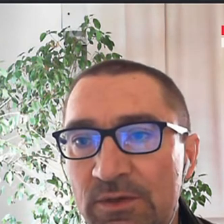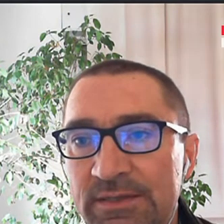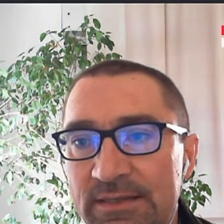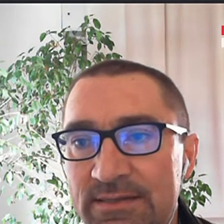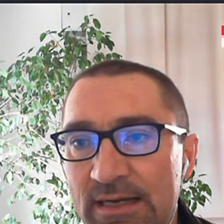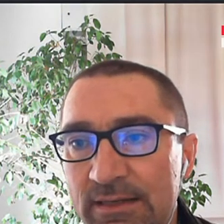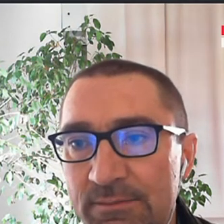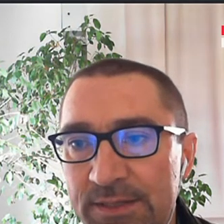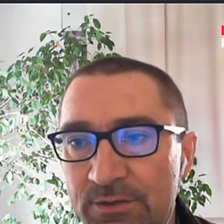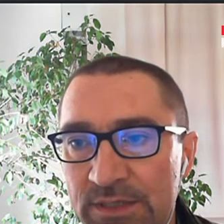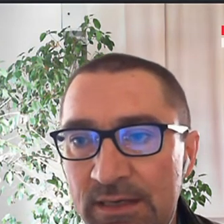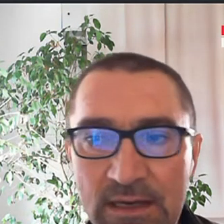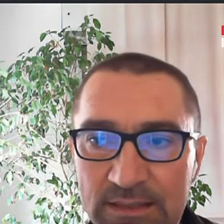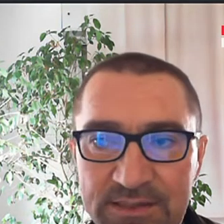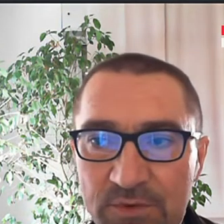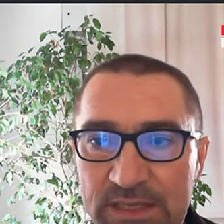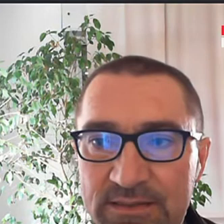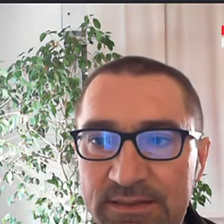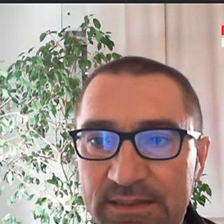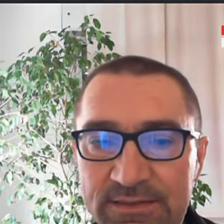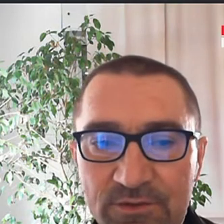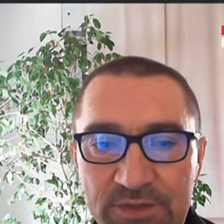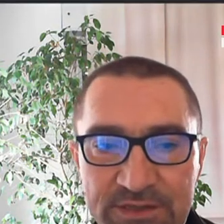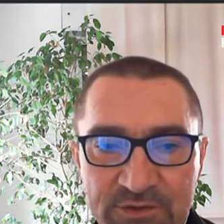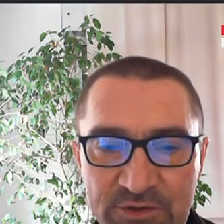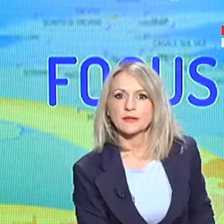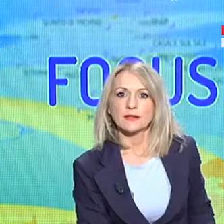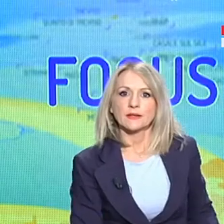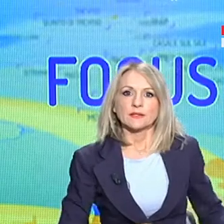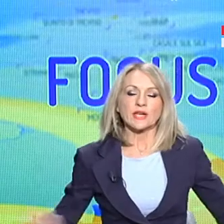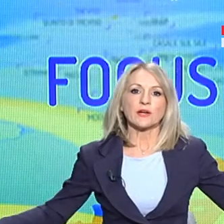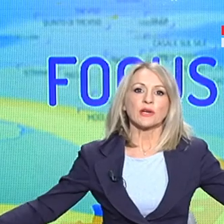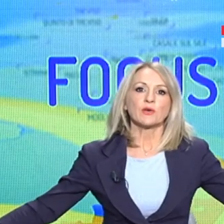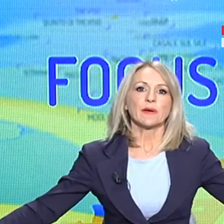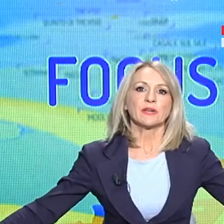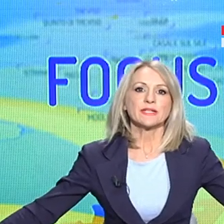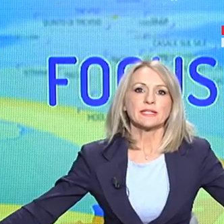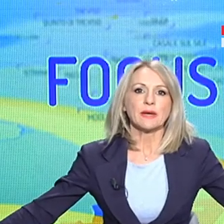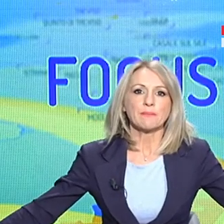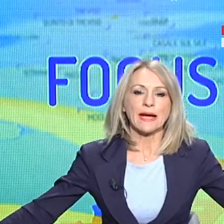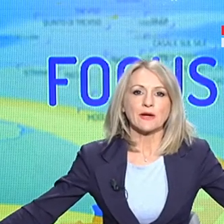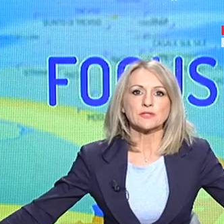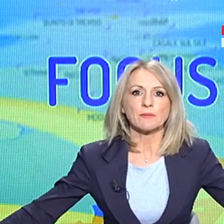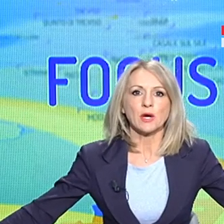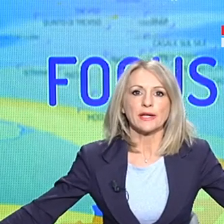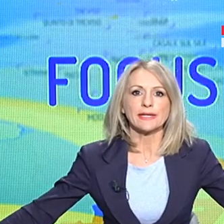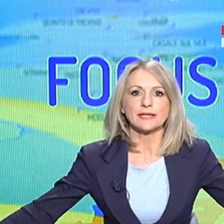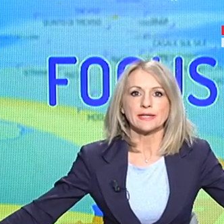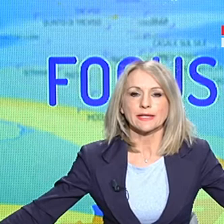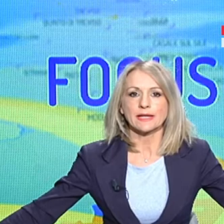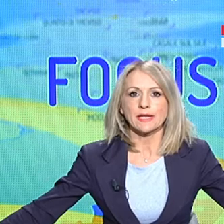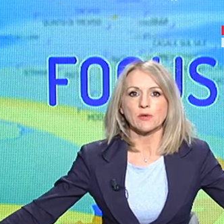debbano interessare anche i periodi, ad esempio, in cassa integrazione. C'è ancora una brevissima pausa,